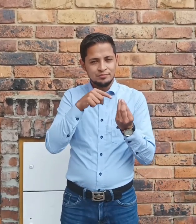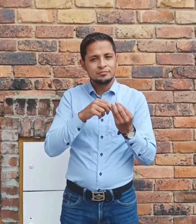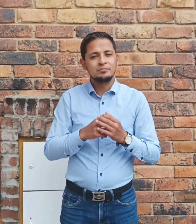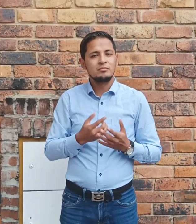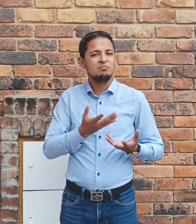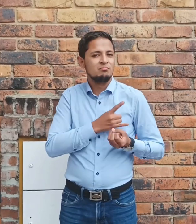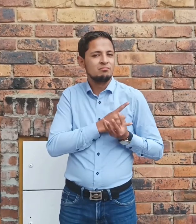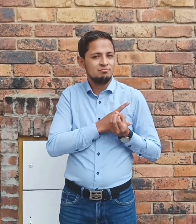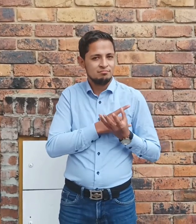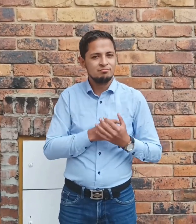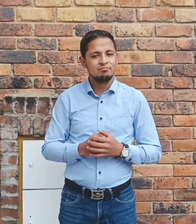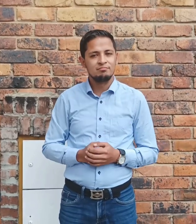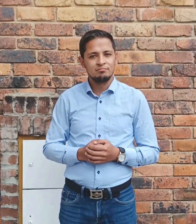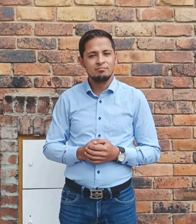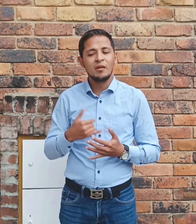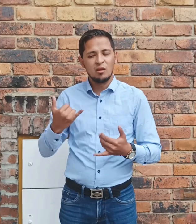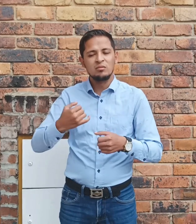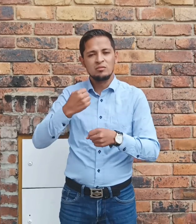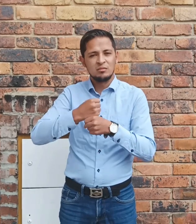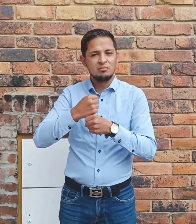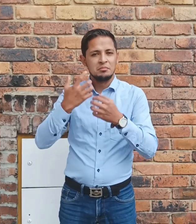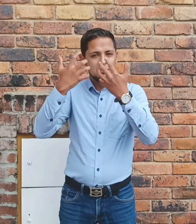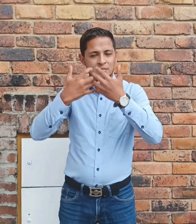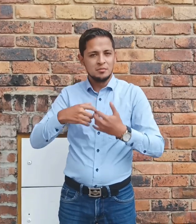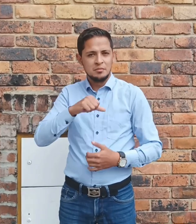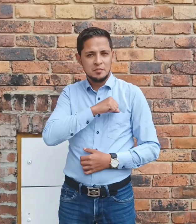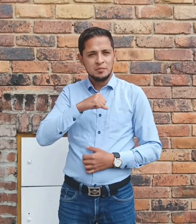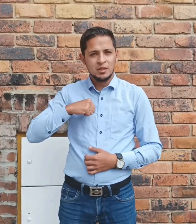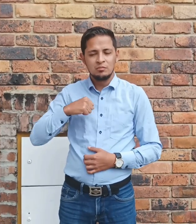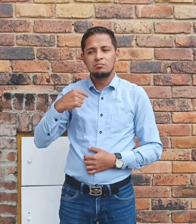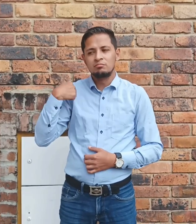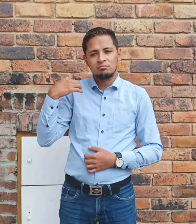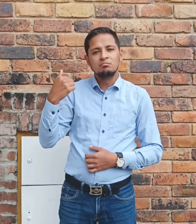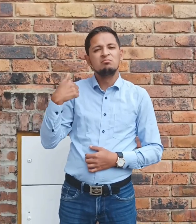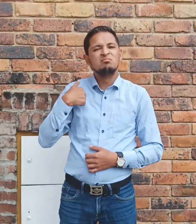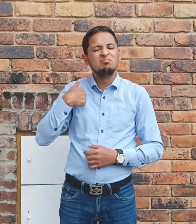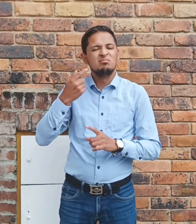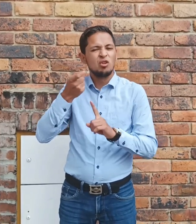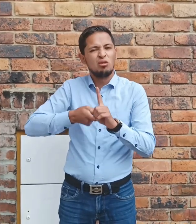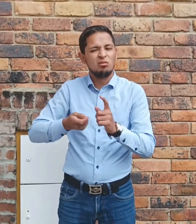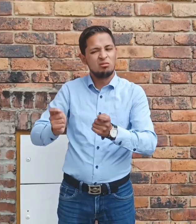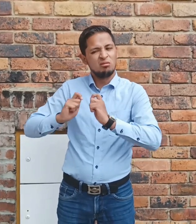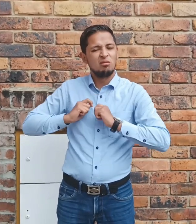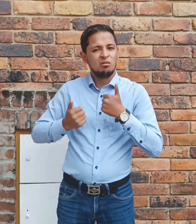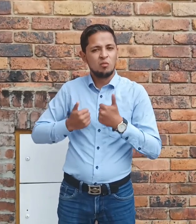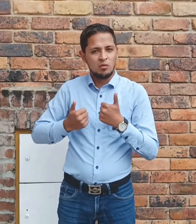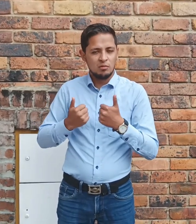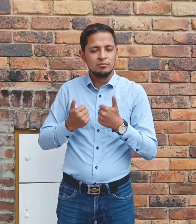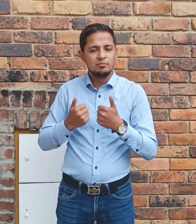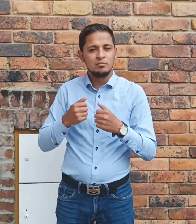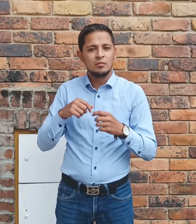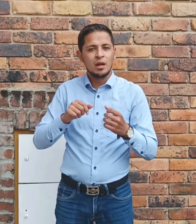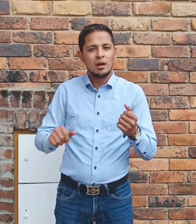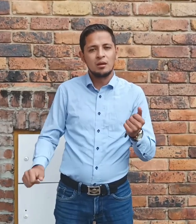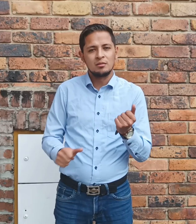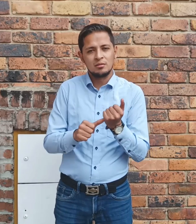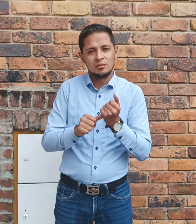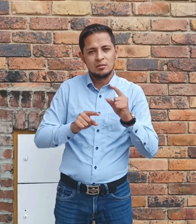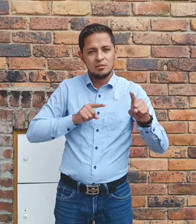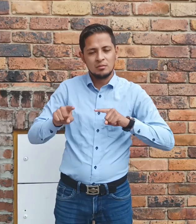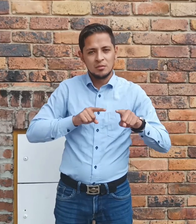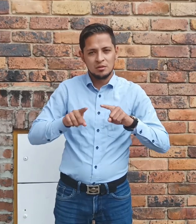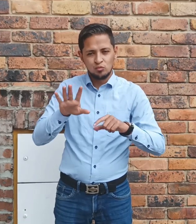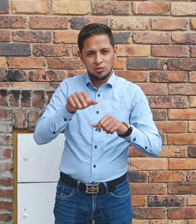Nacional. En este momento me encuentro trabajando en una empresa privada como auxiliar administrativo en el área